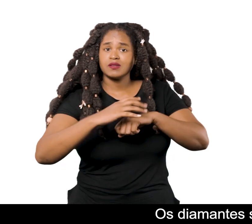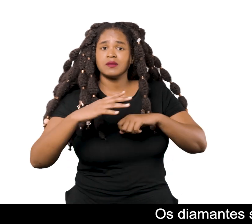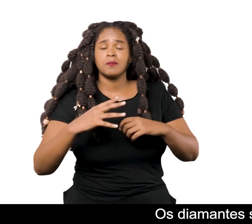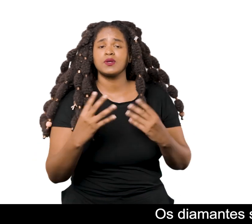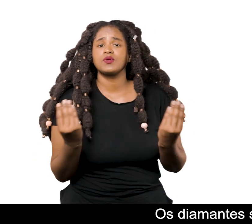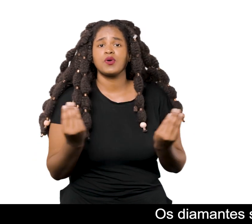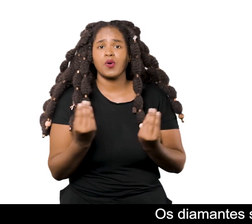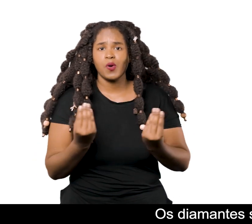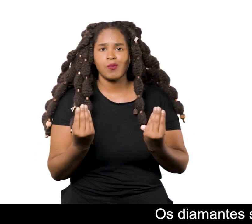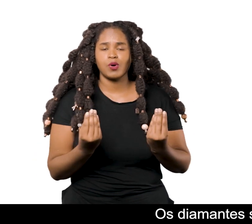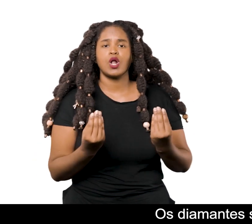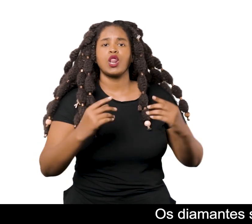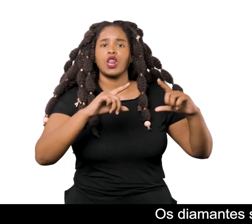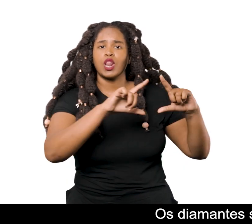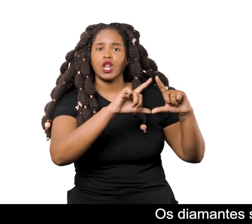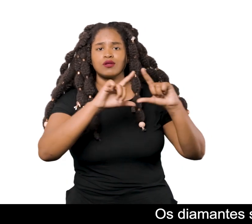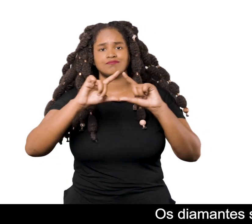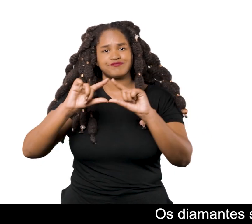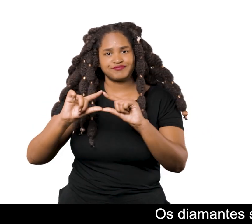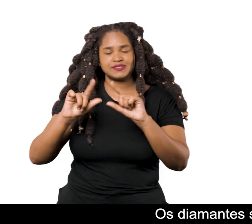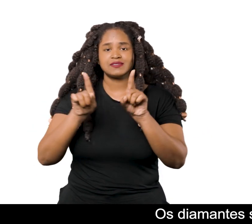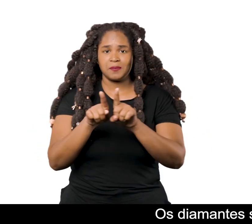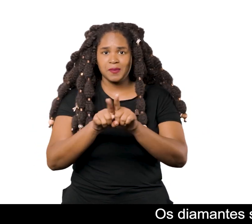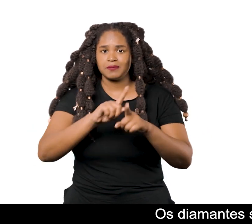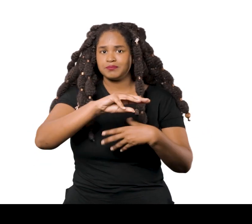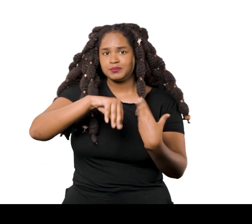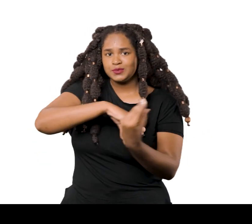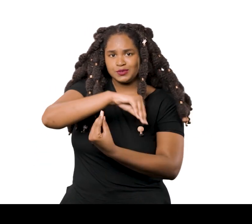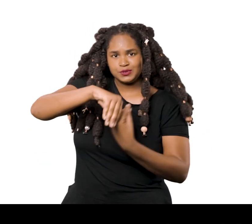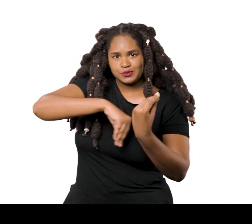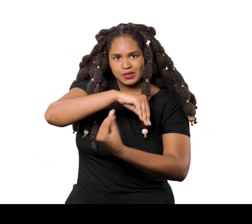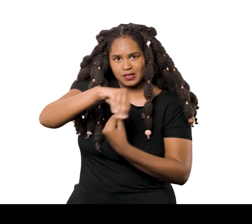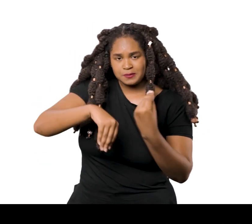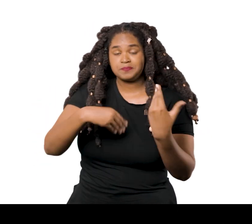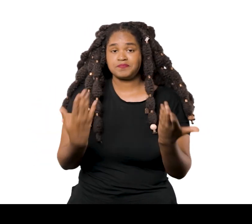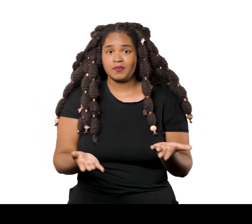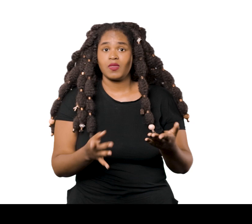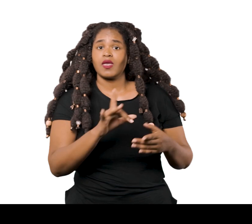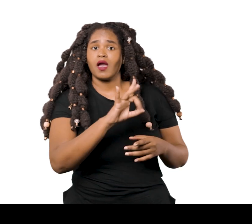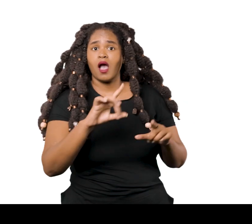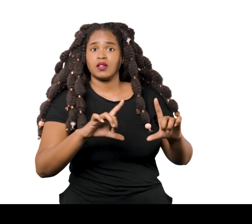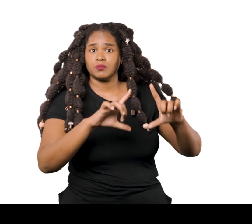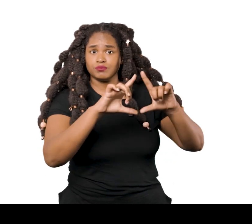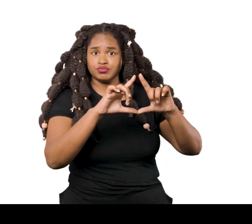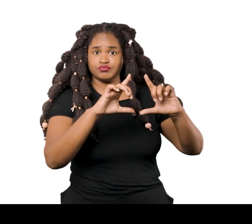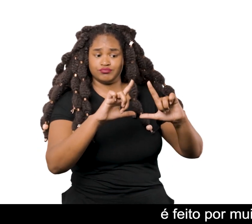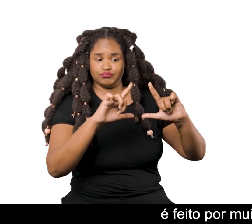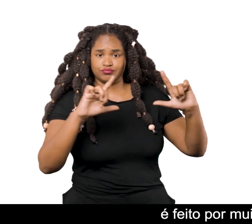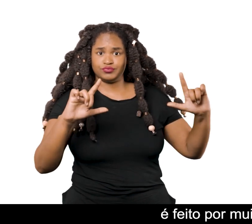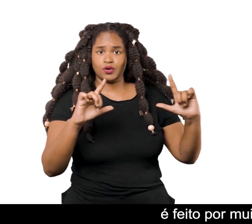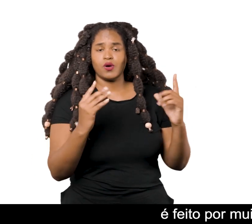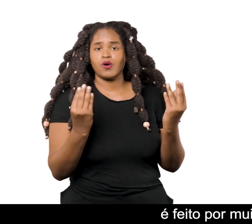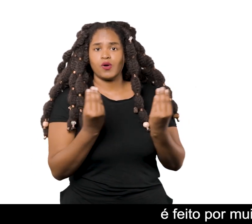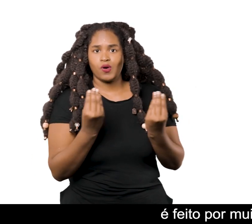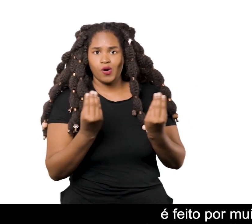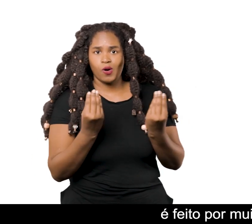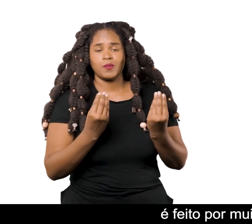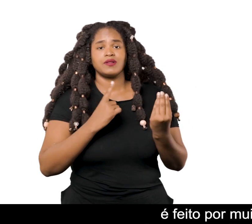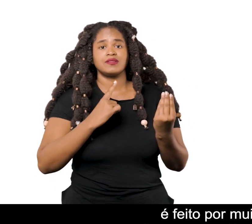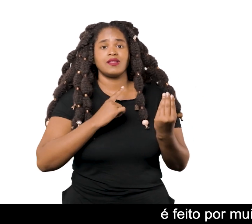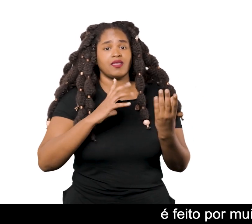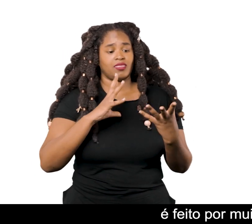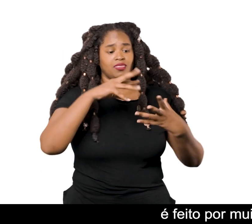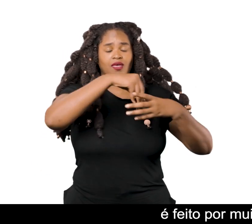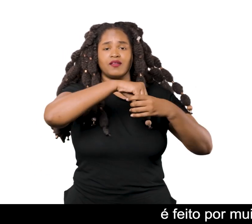Os diamantes são formados por losangos e triângulos. Aqui, cada losango maior é feito por muitos